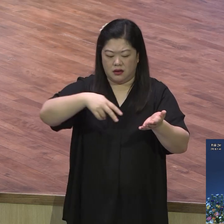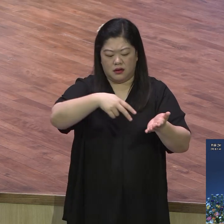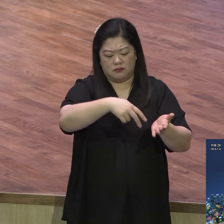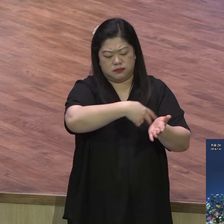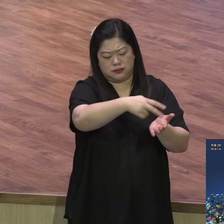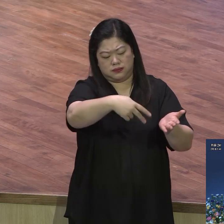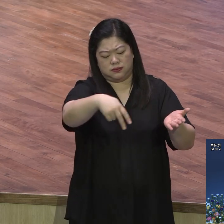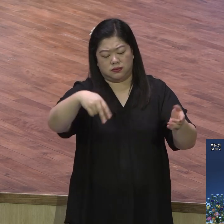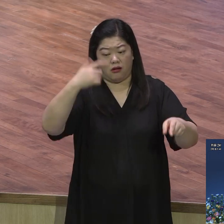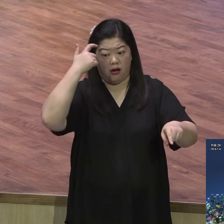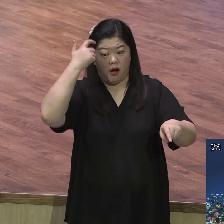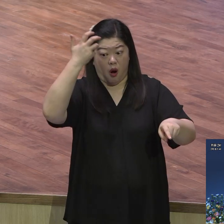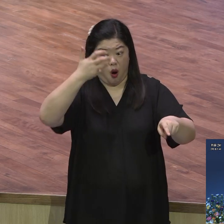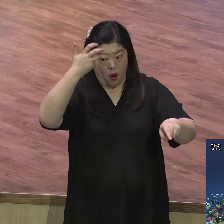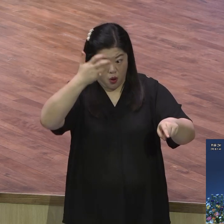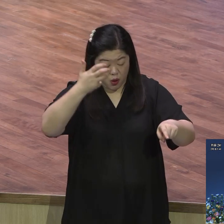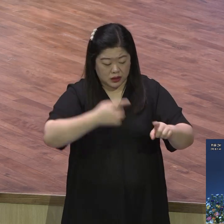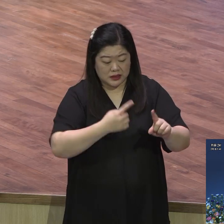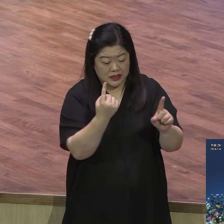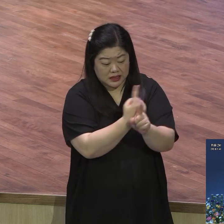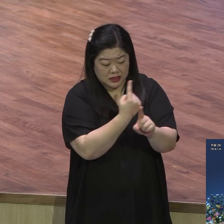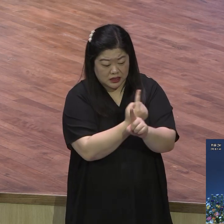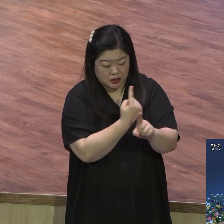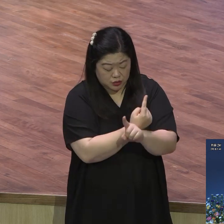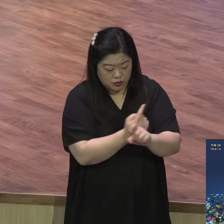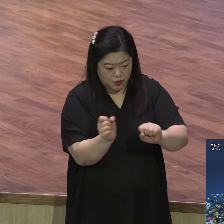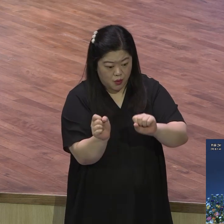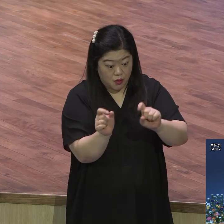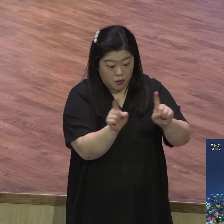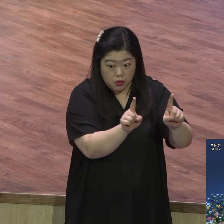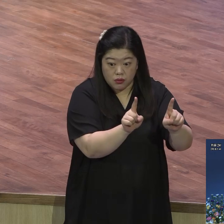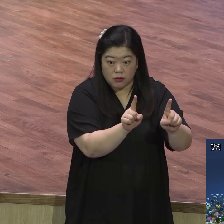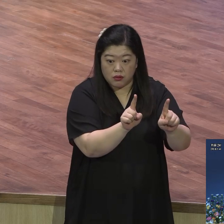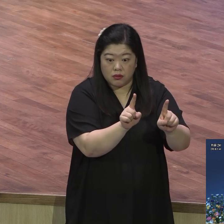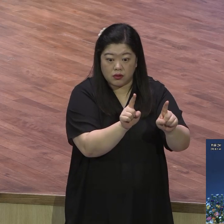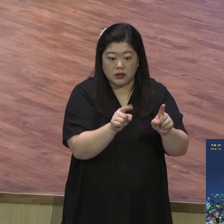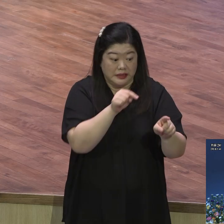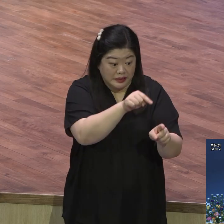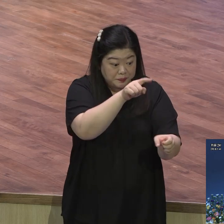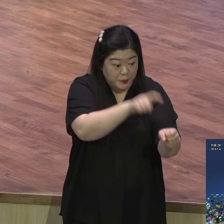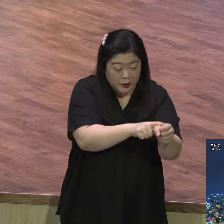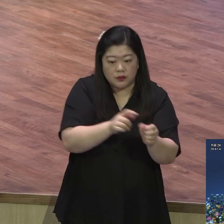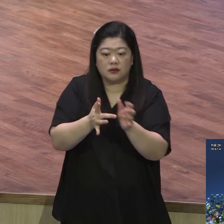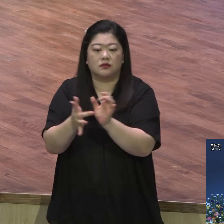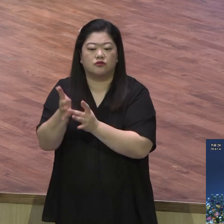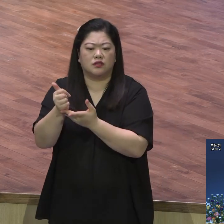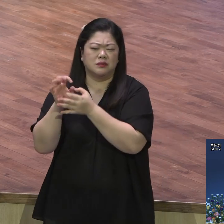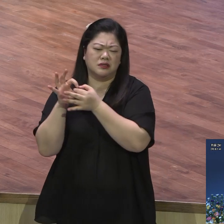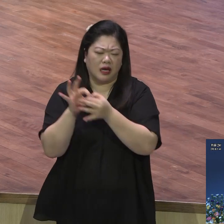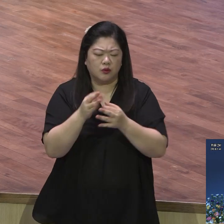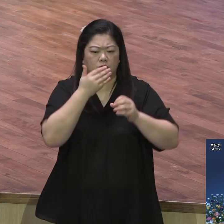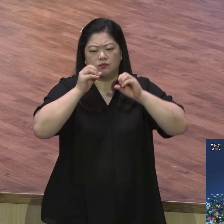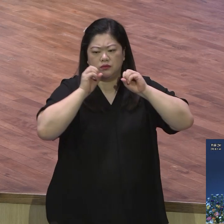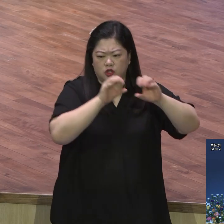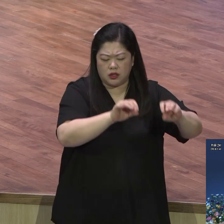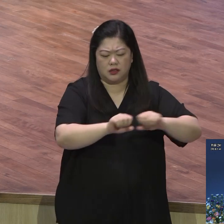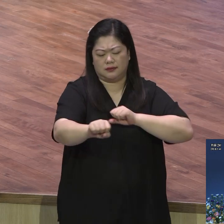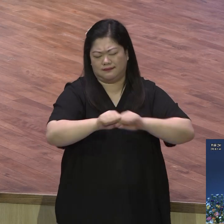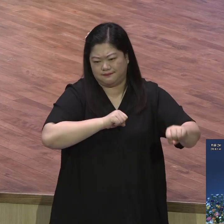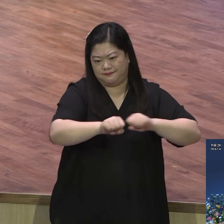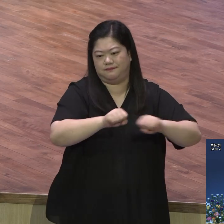살리시고 회복시키는 치유. 집중적으로 예수님이 이렇게